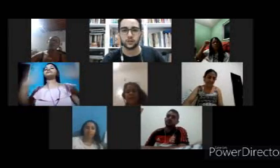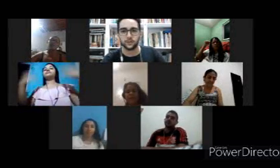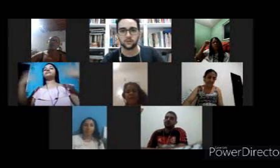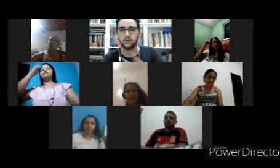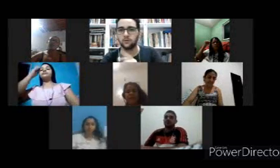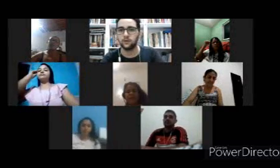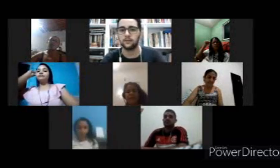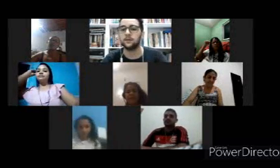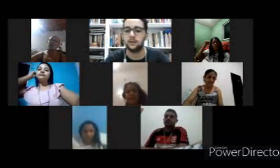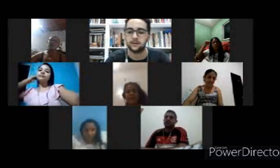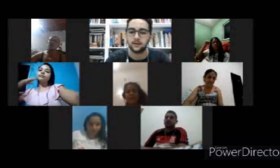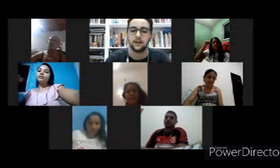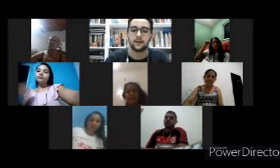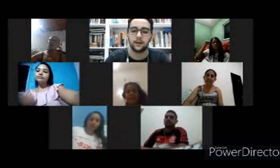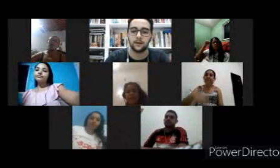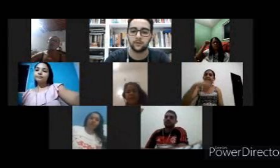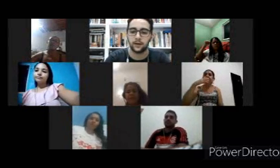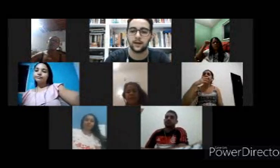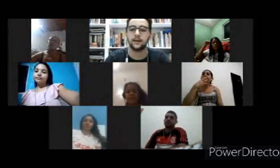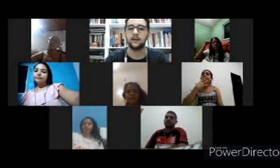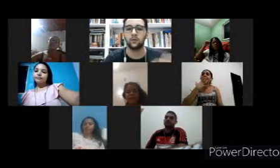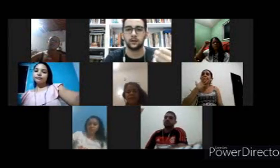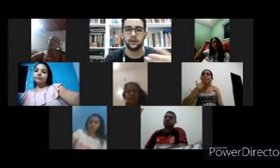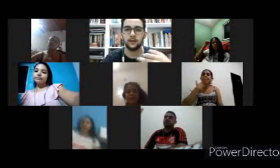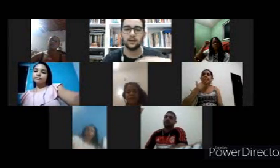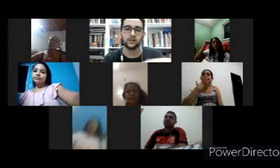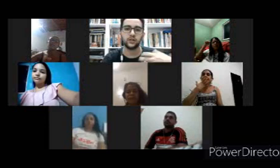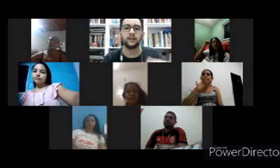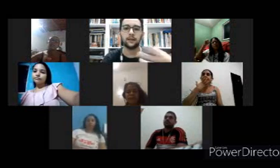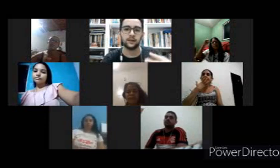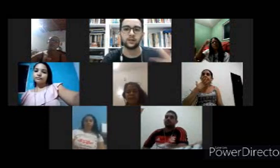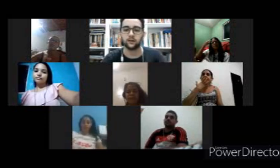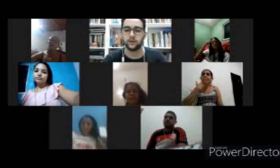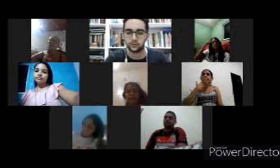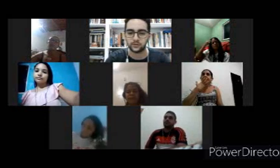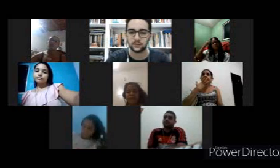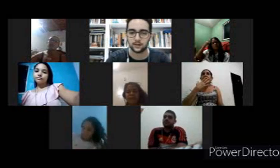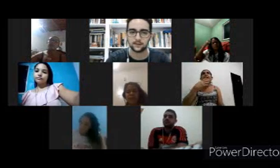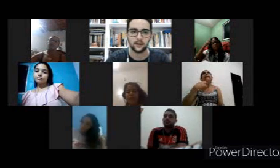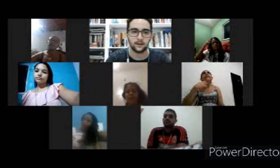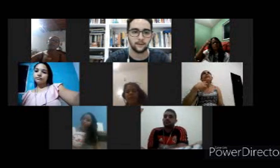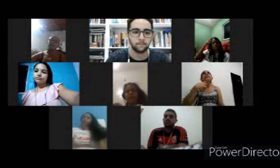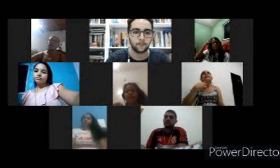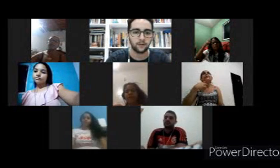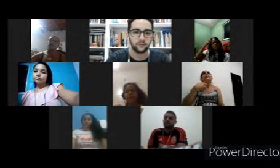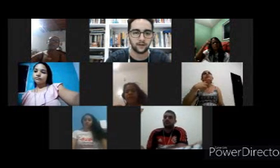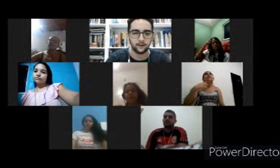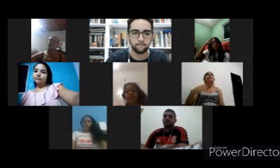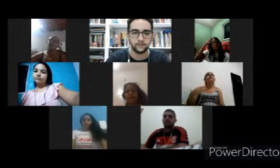gente passa umas 2 semaninhas trabalhando nela e no que a gente entende através de uns sinais que ela fala.